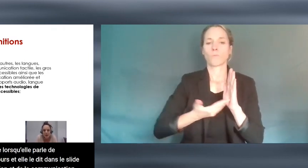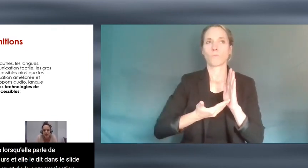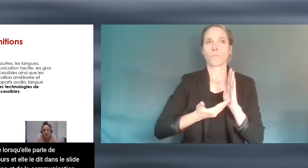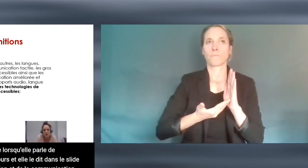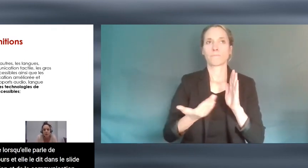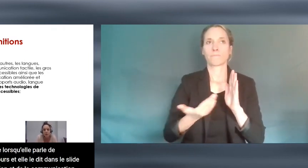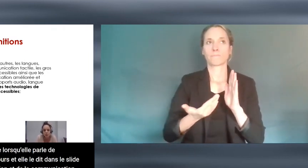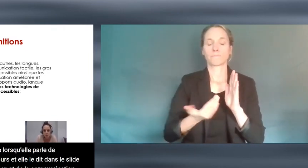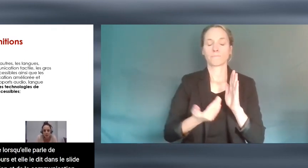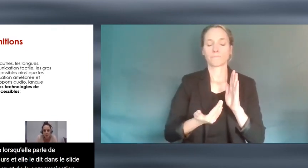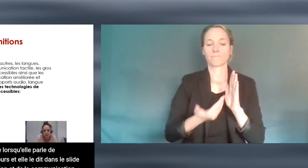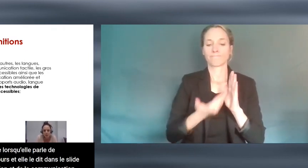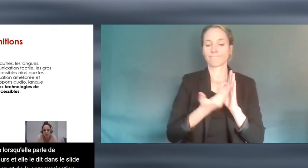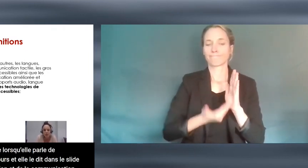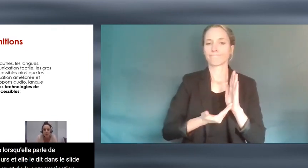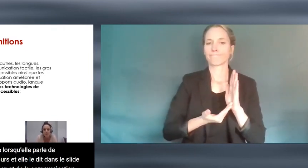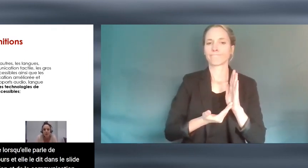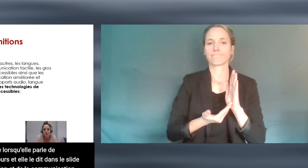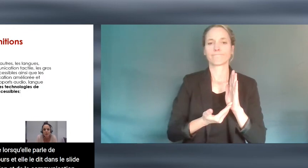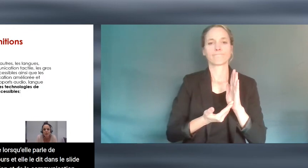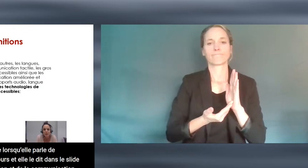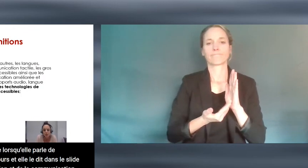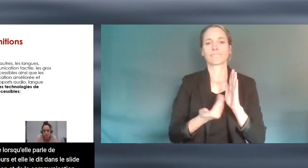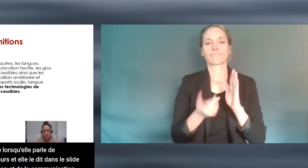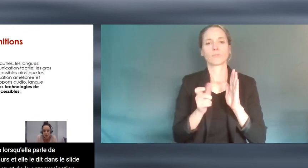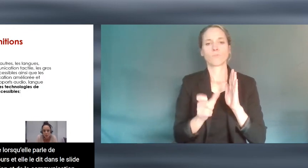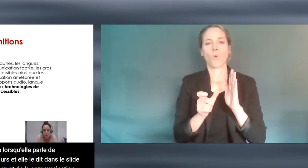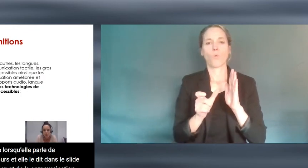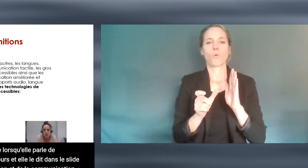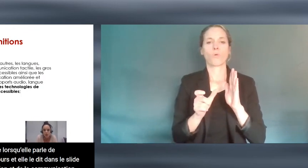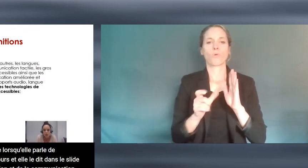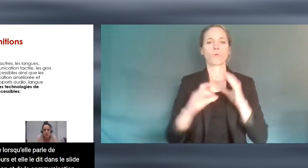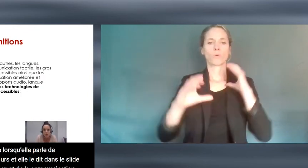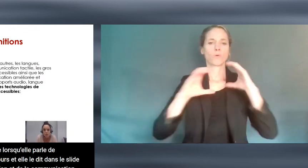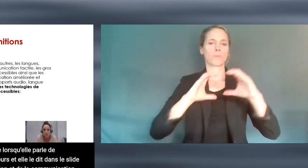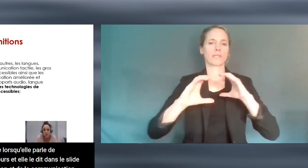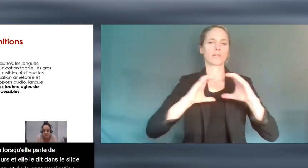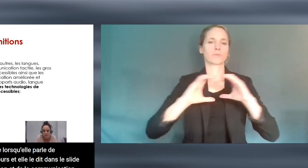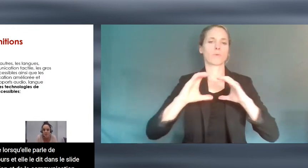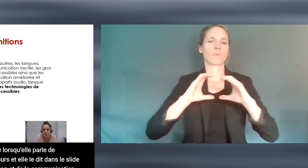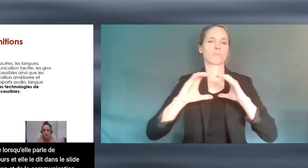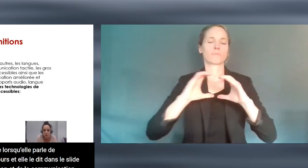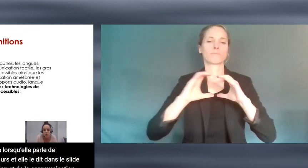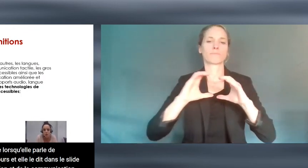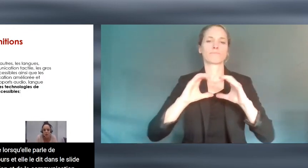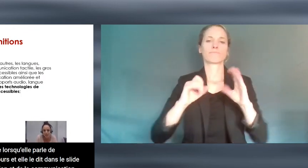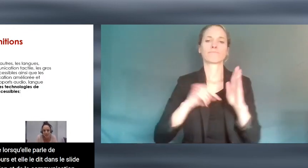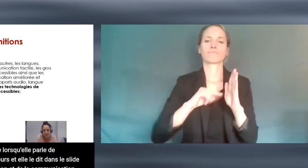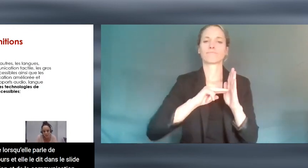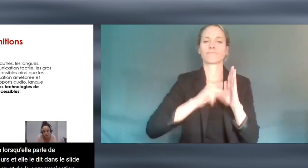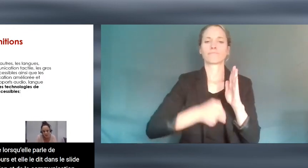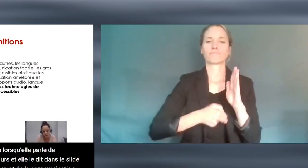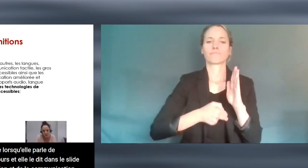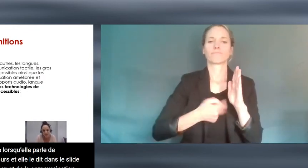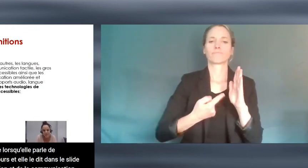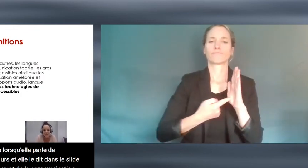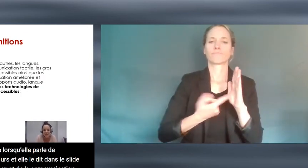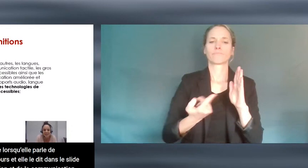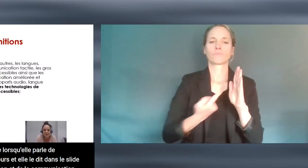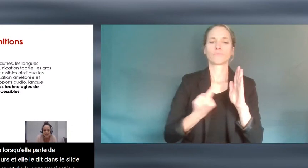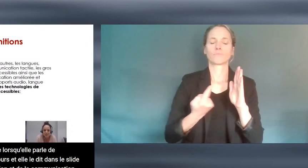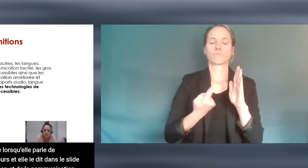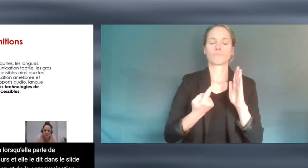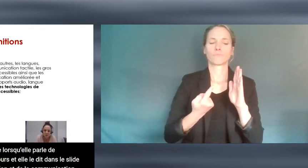lorsqu'elle parle de communication, la Convention signifie toujours également, et elle le